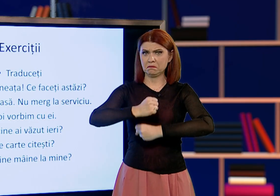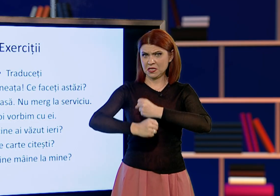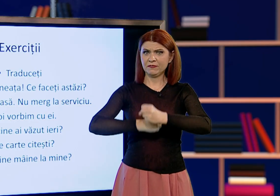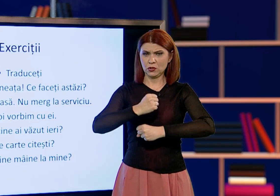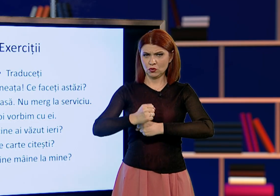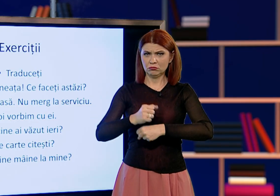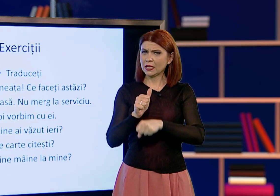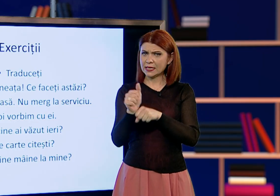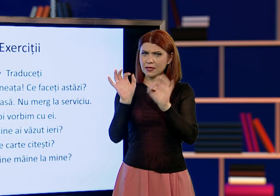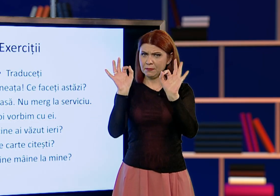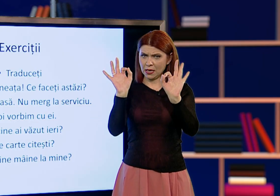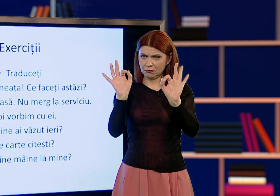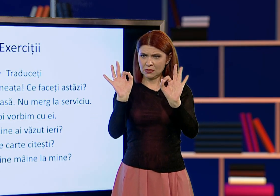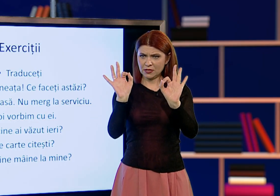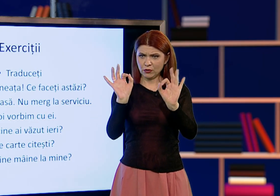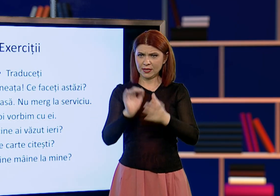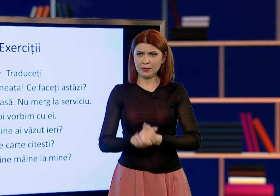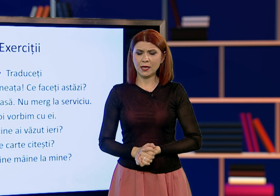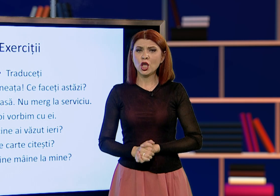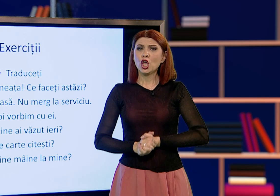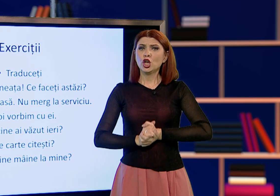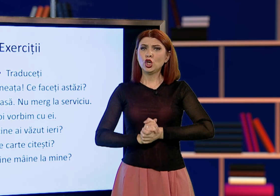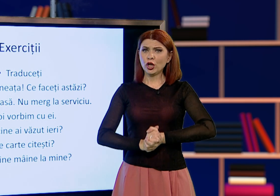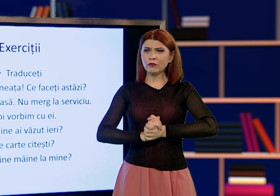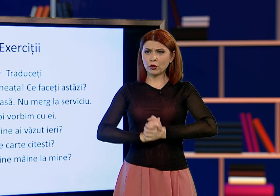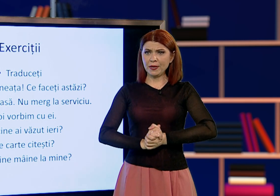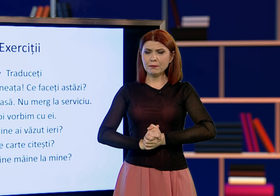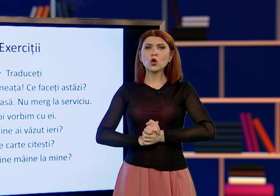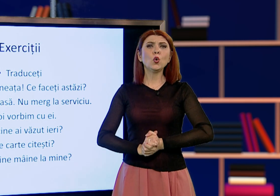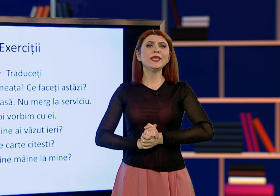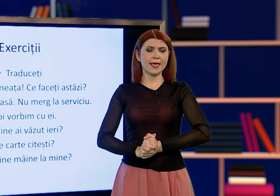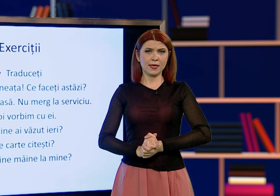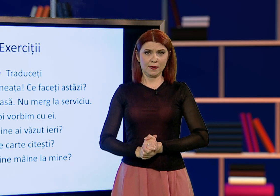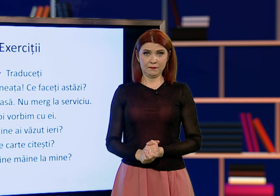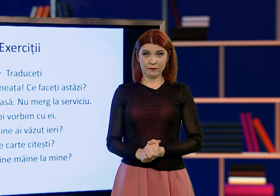serviciu dar este bine este foarte bine Noi vorbim cu ei